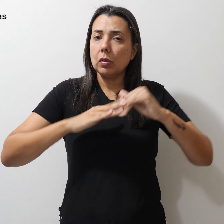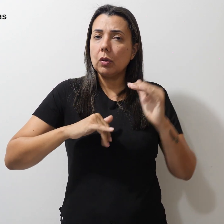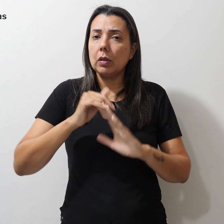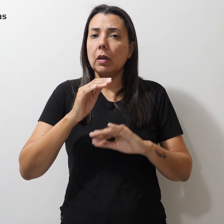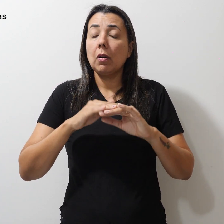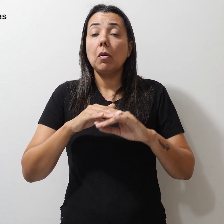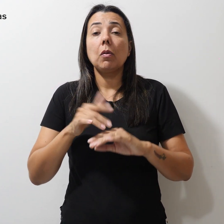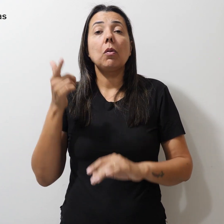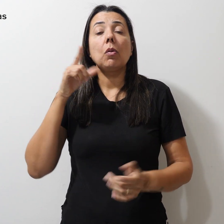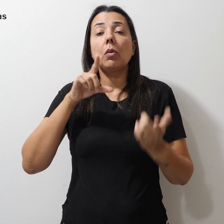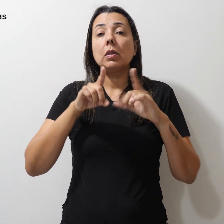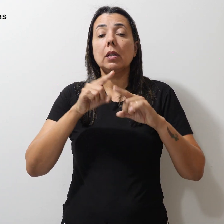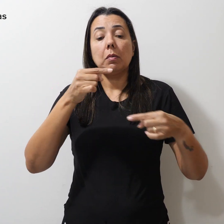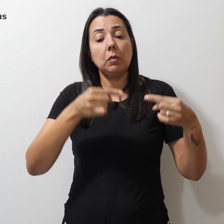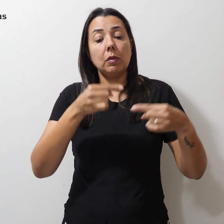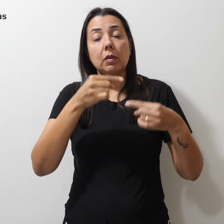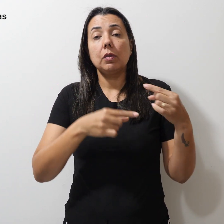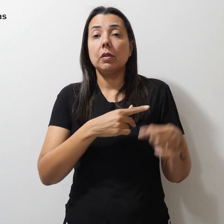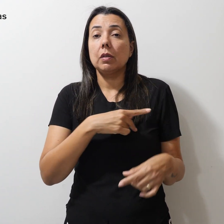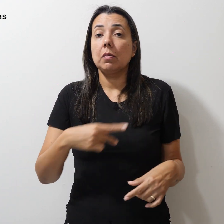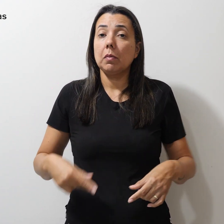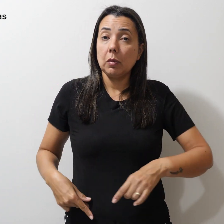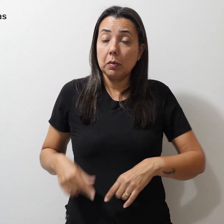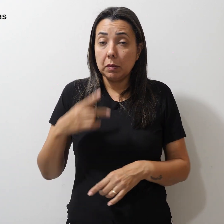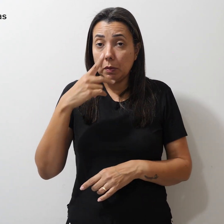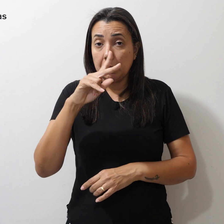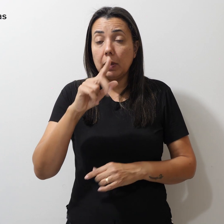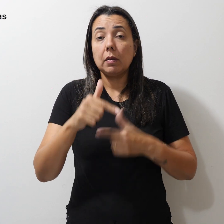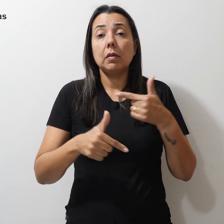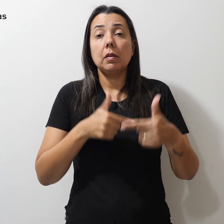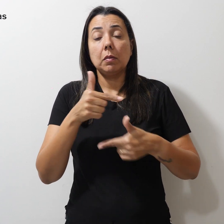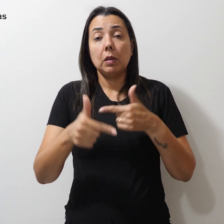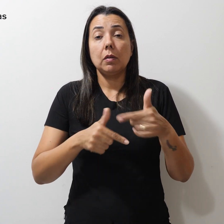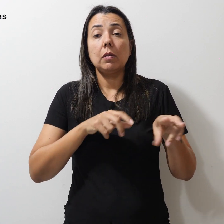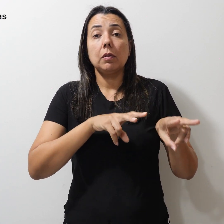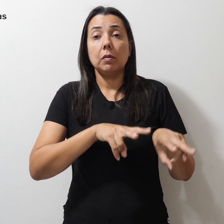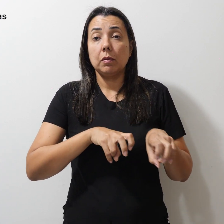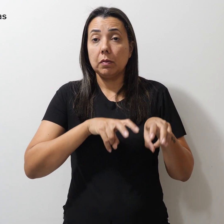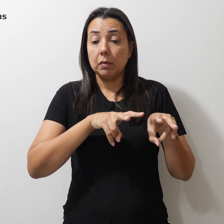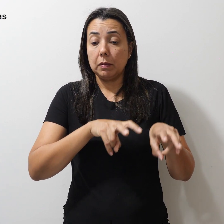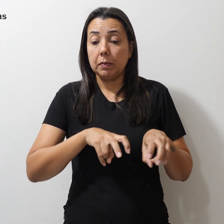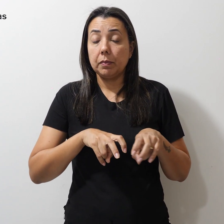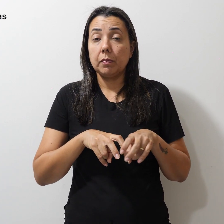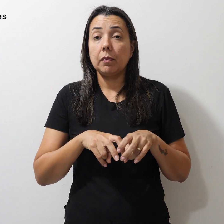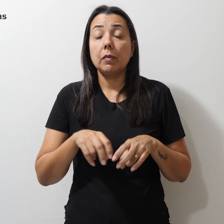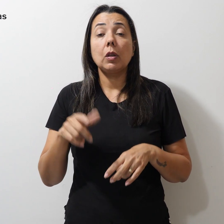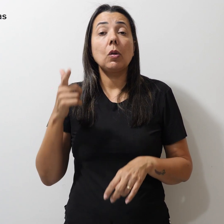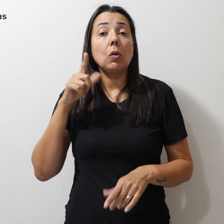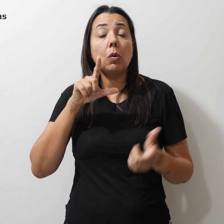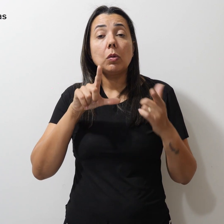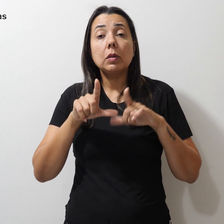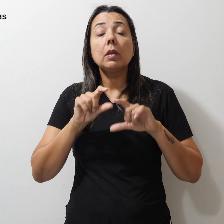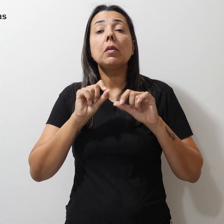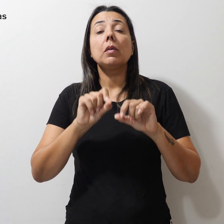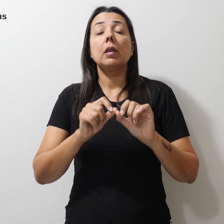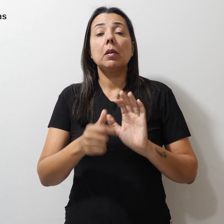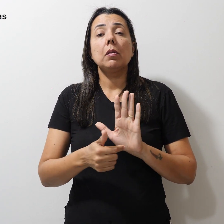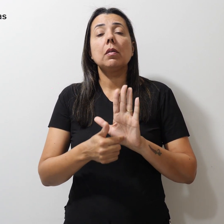conquistas e políticas públicas para os trabalhadores do campo. Conquistas viabilizadas com